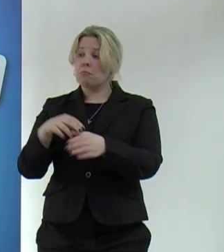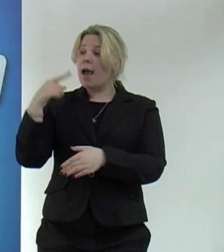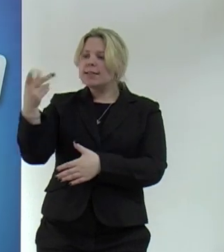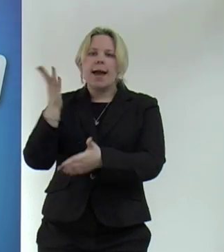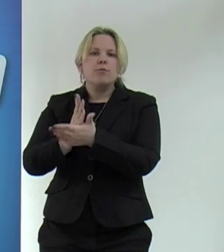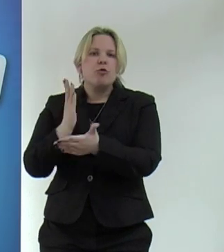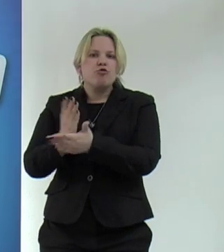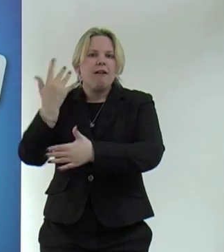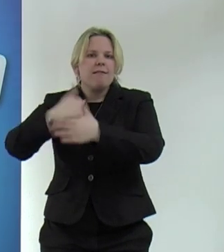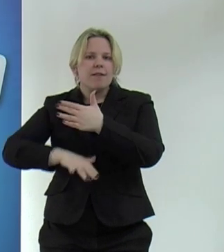Ministerin.